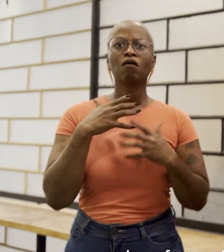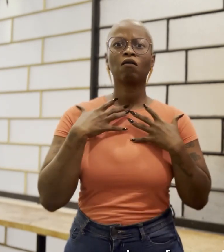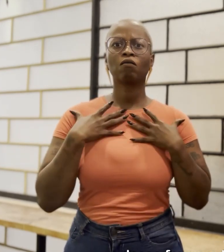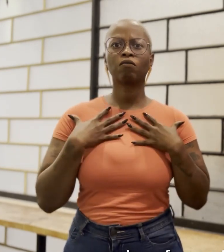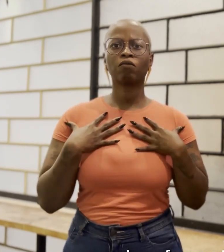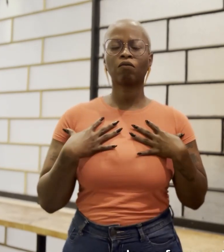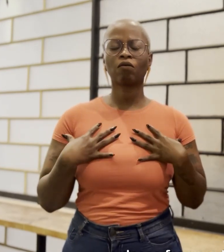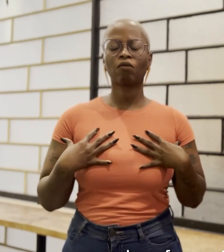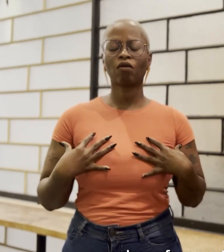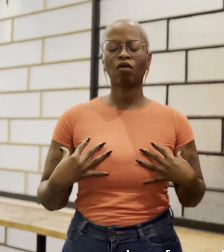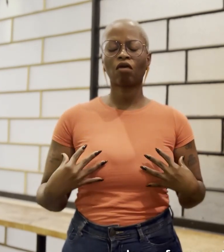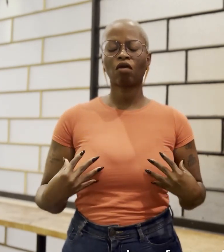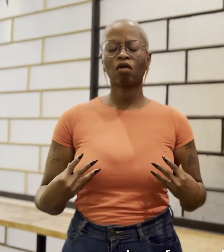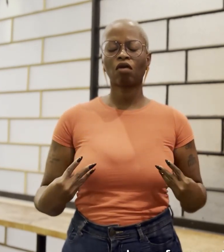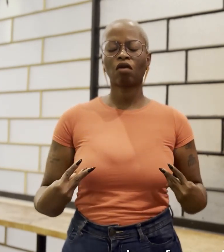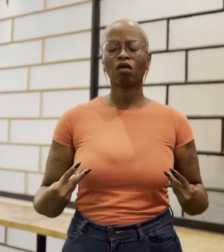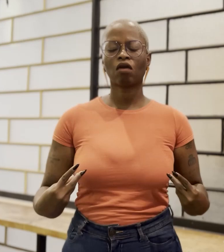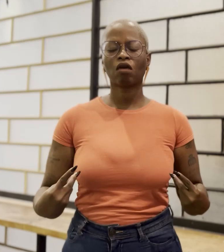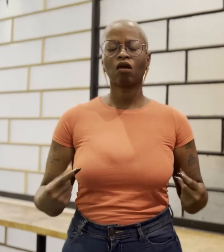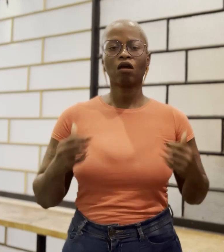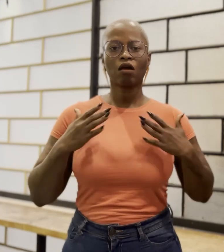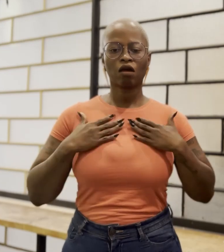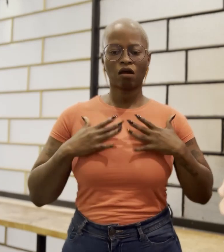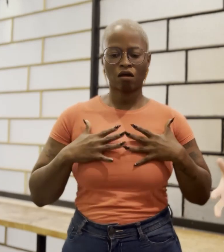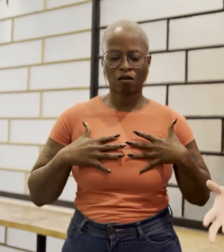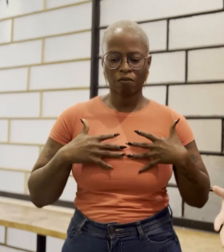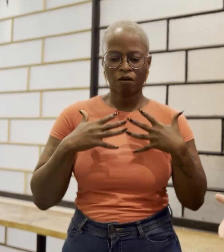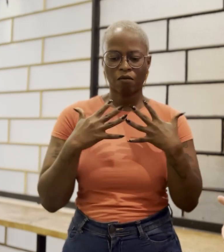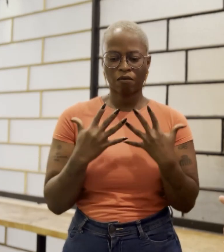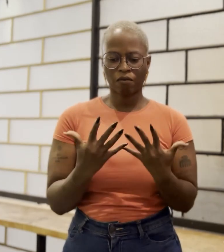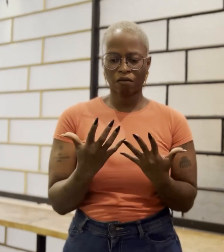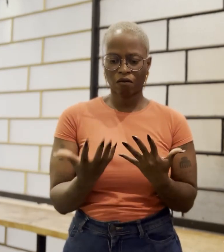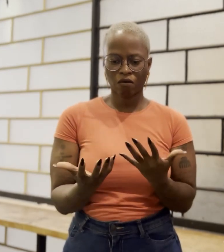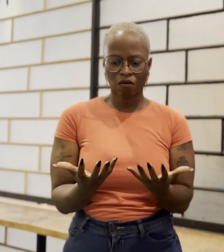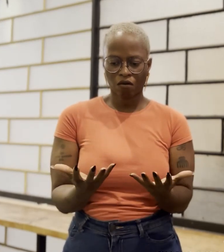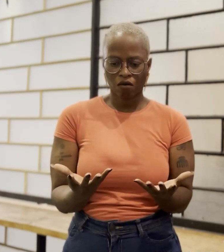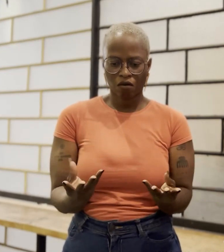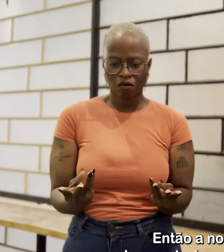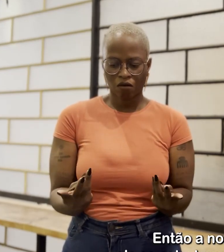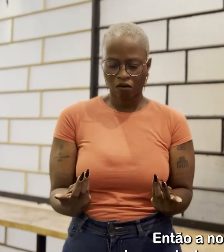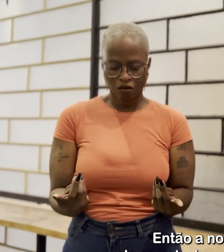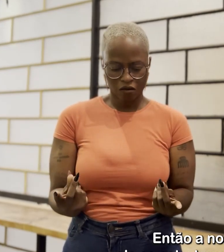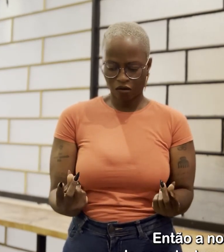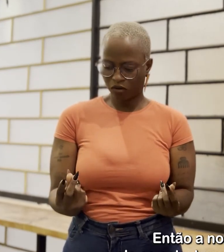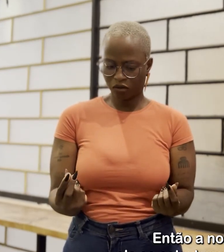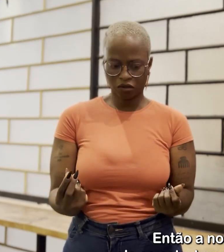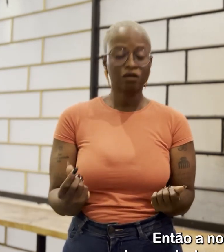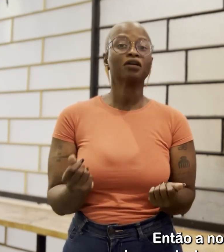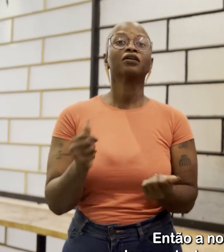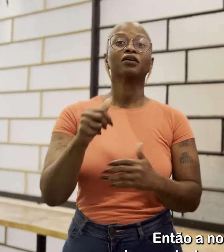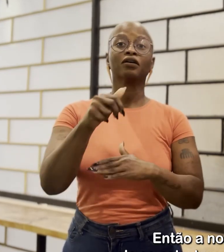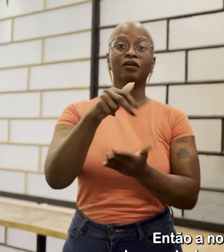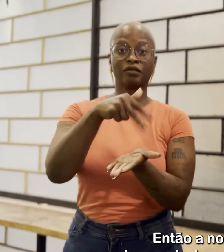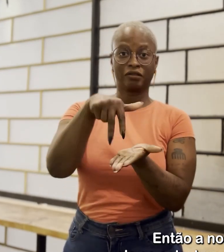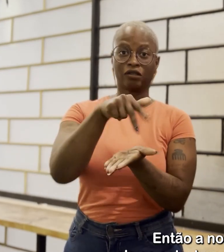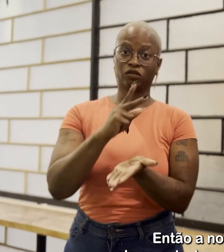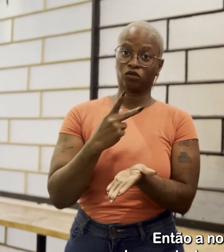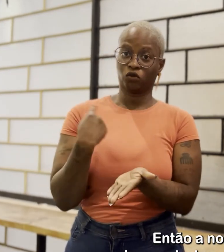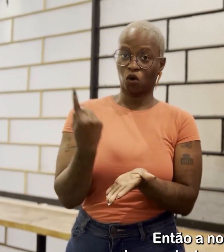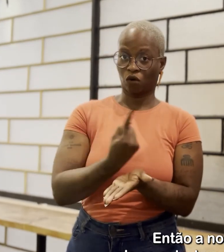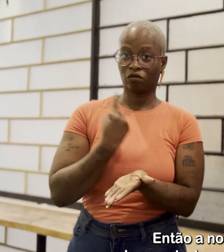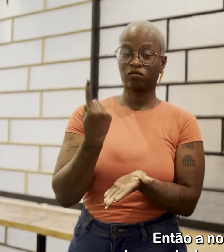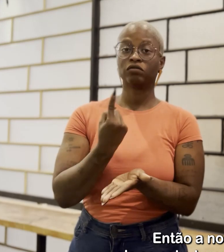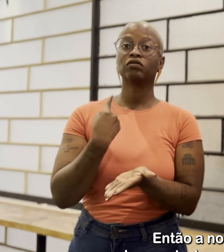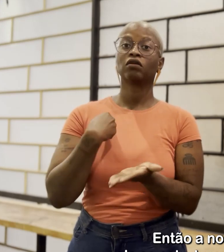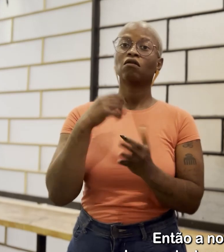fragmentar do próprio corpo, né? Esse corpo que se parte em pedaços. Então a nossa coreografia, ela